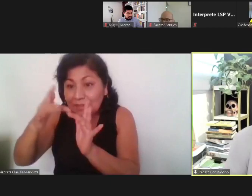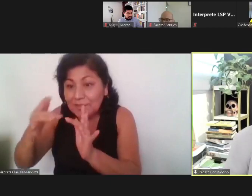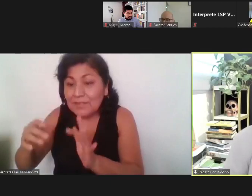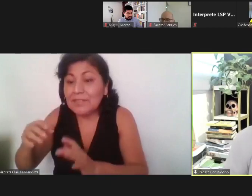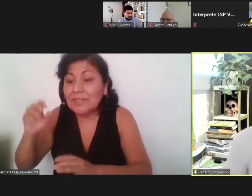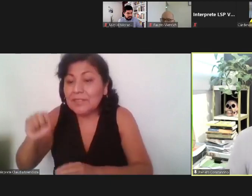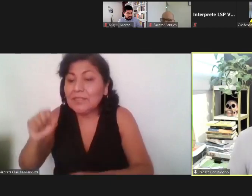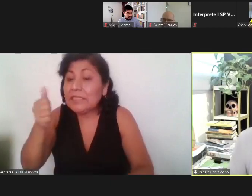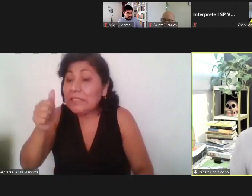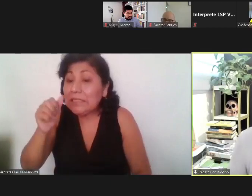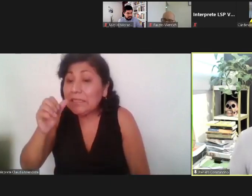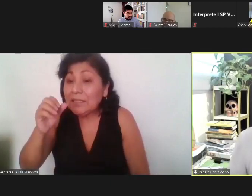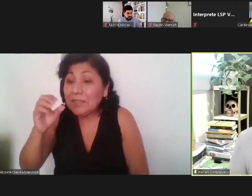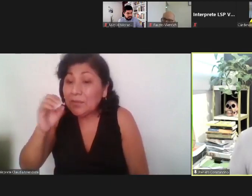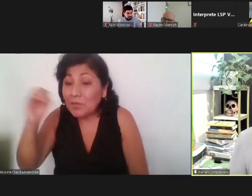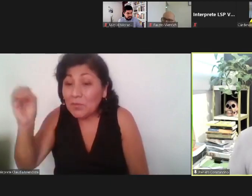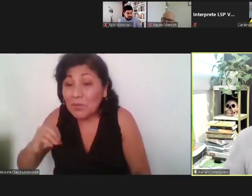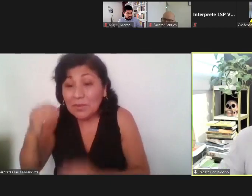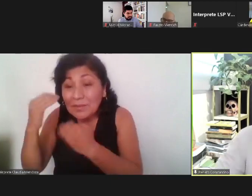hacerlo. Entonces creo que